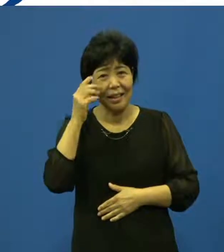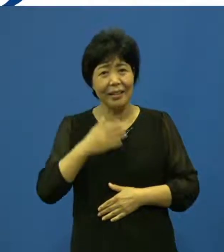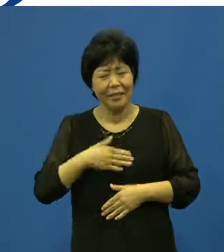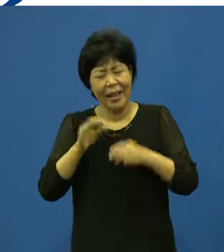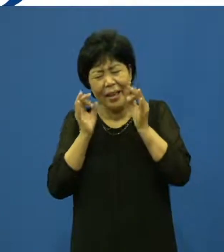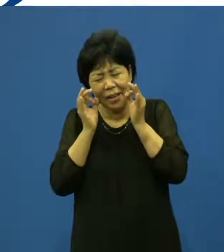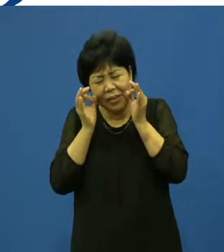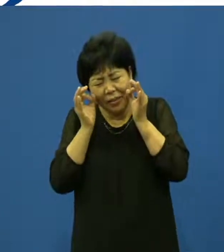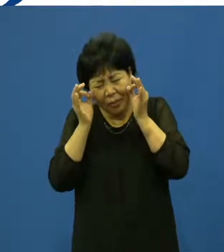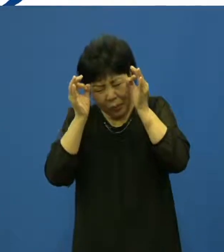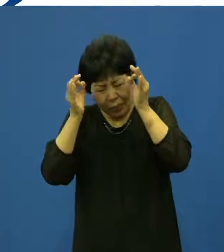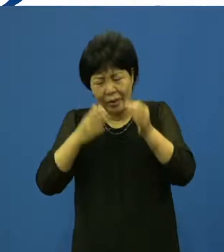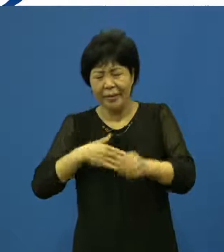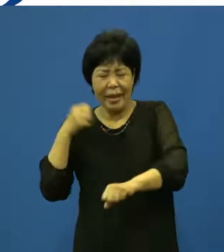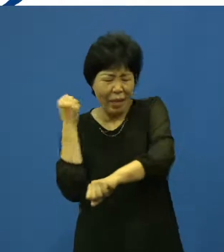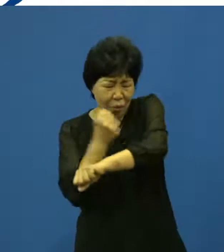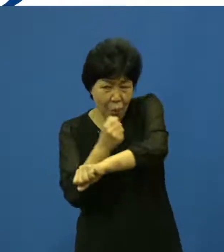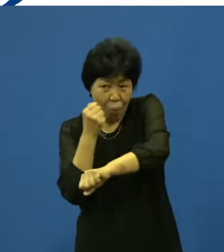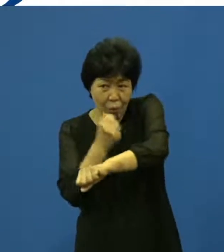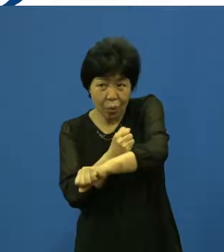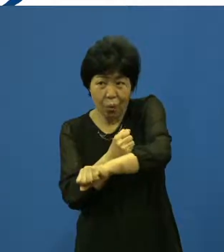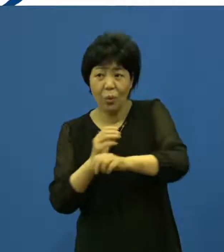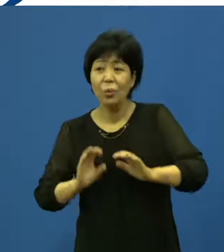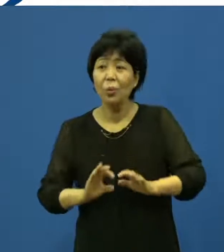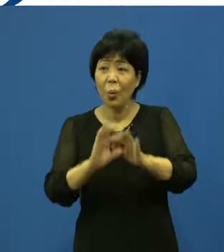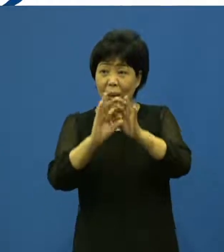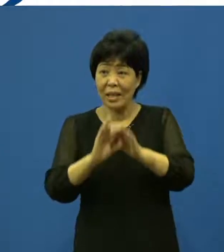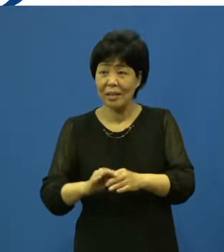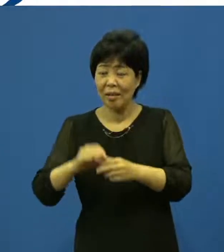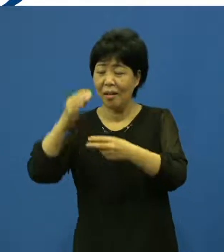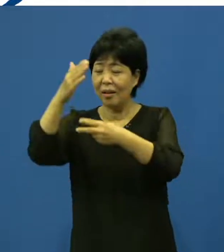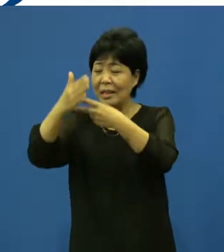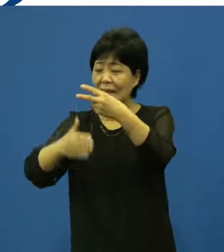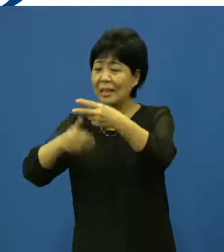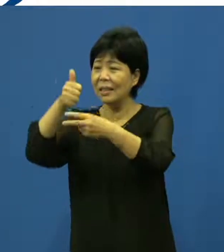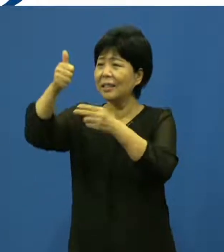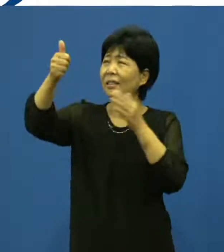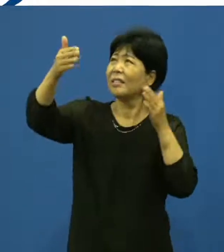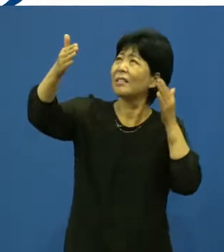노력과 공로로 신에게 도달하려고 하는 시도, 이게 종교입니다.